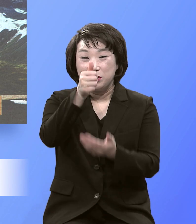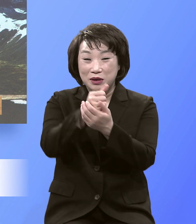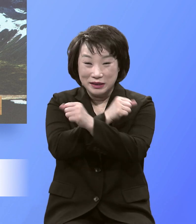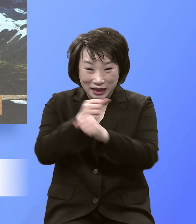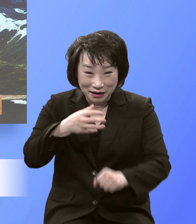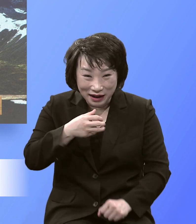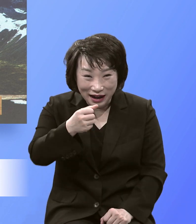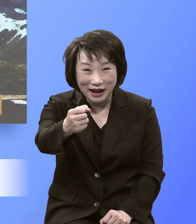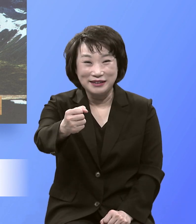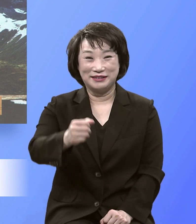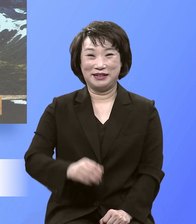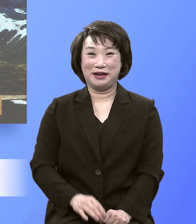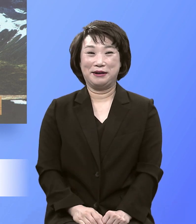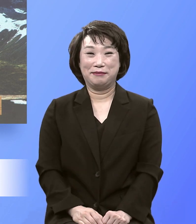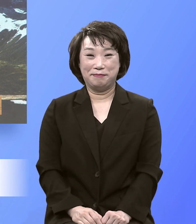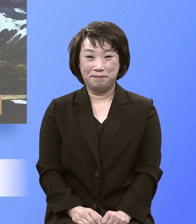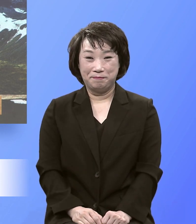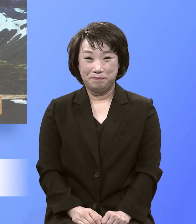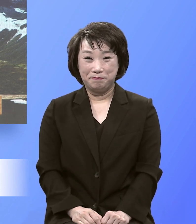죄사함을 받으라 그 말이에요.